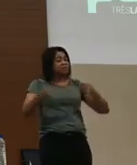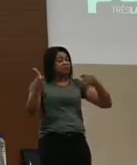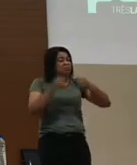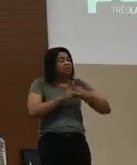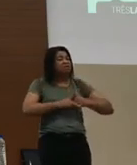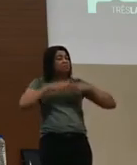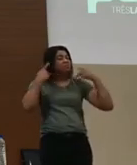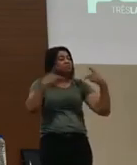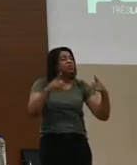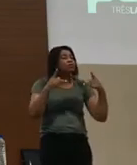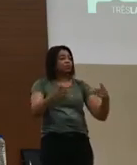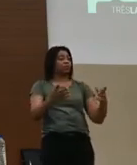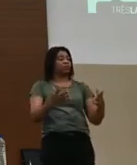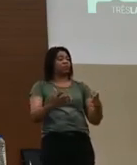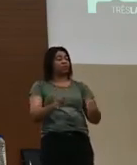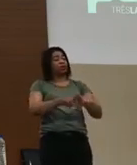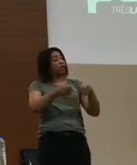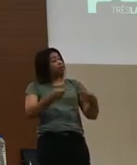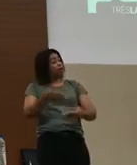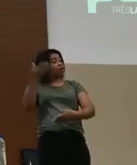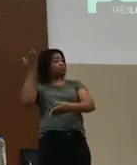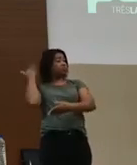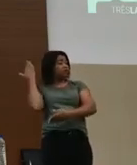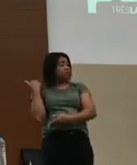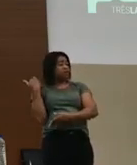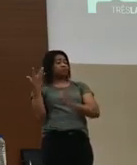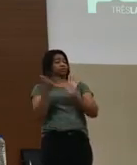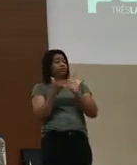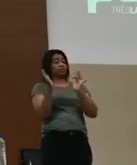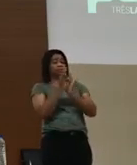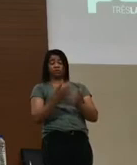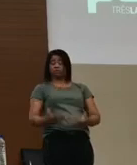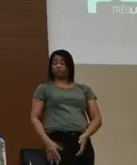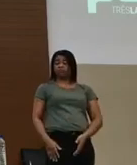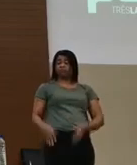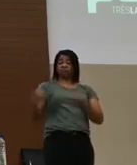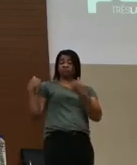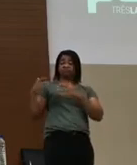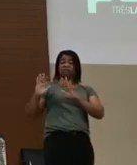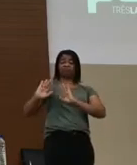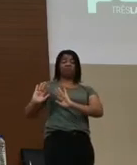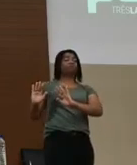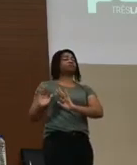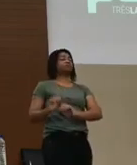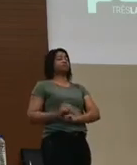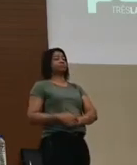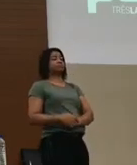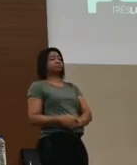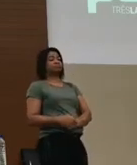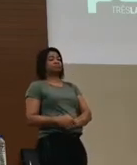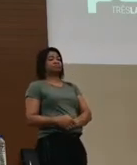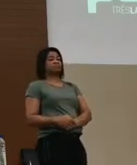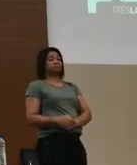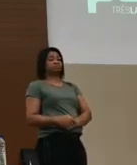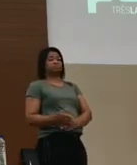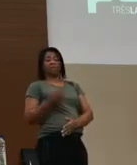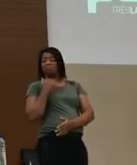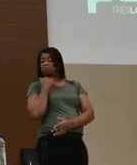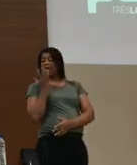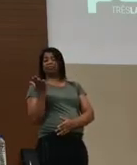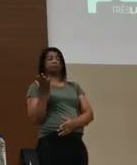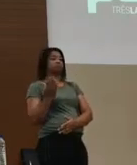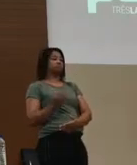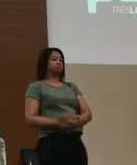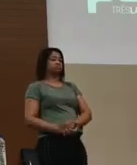Enquanto que Jesus, quando pregou, a multidão virou as costas para ele. E grande parte daquela multidão, outra hora